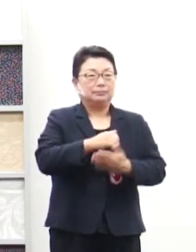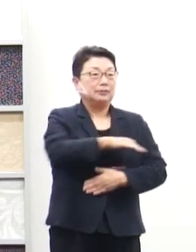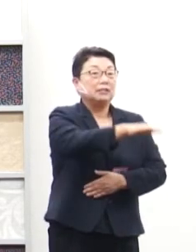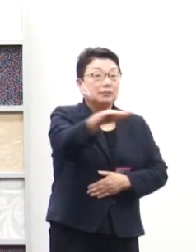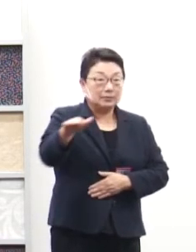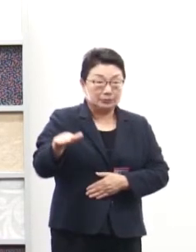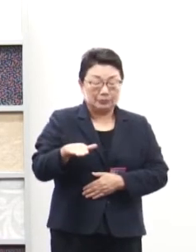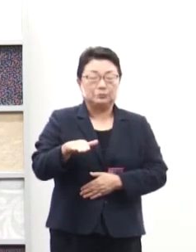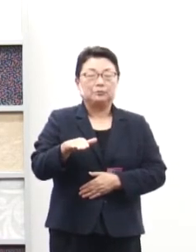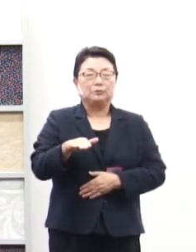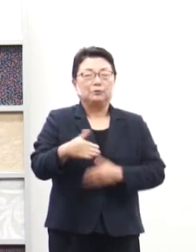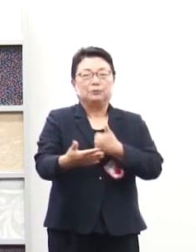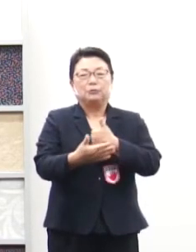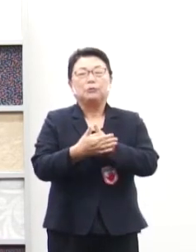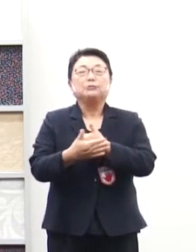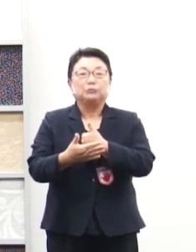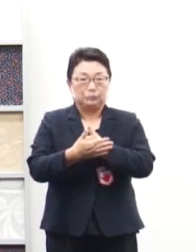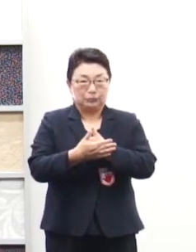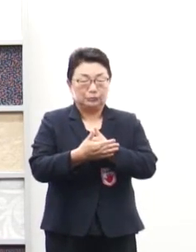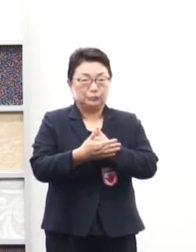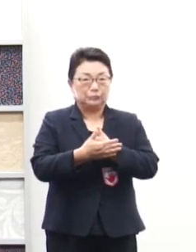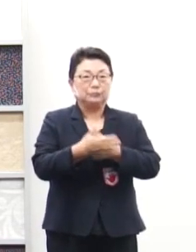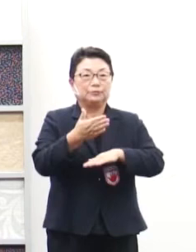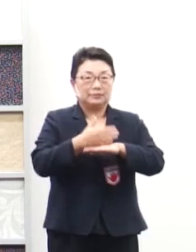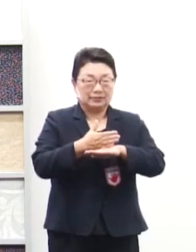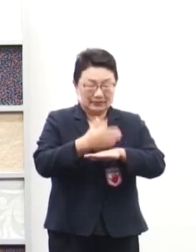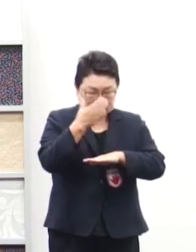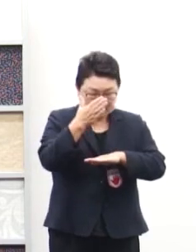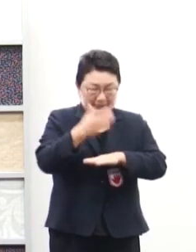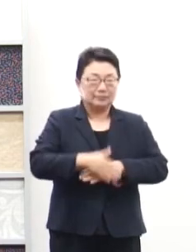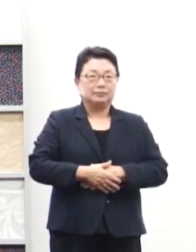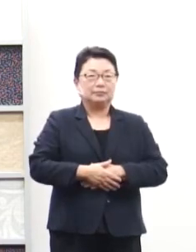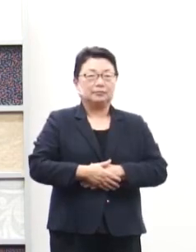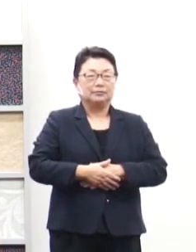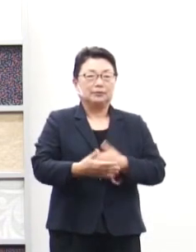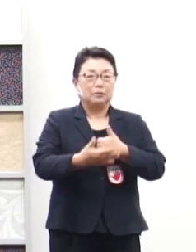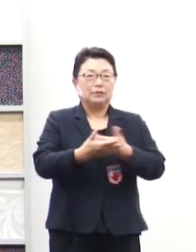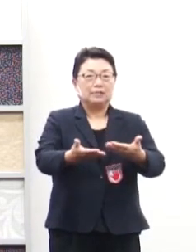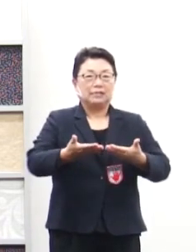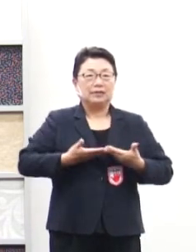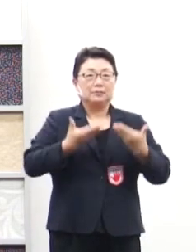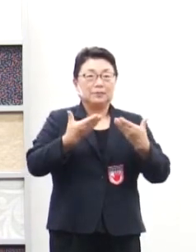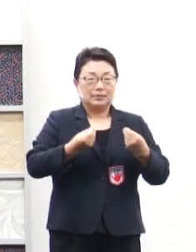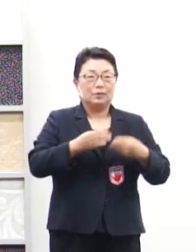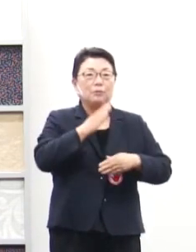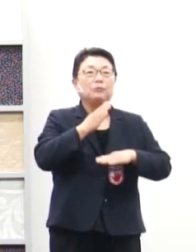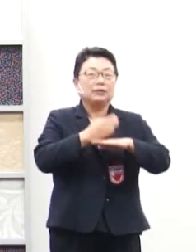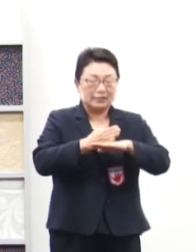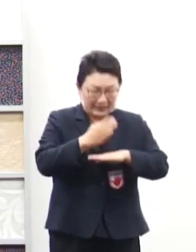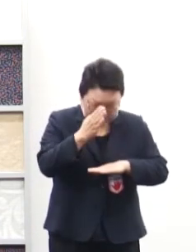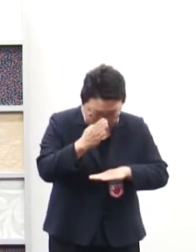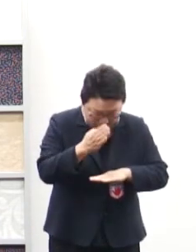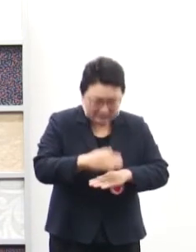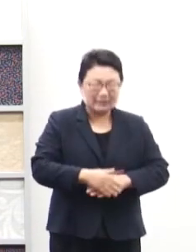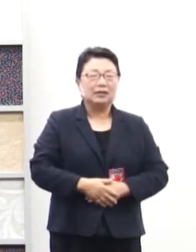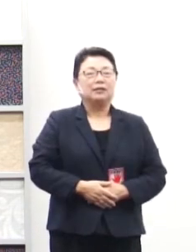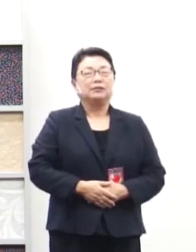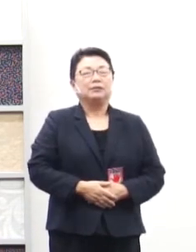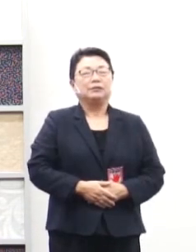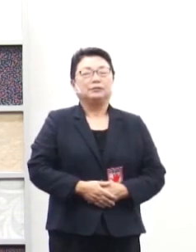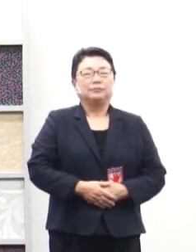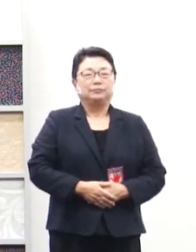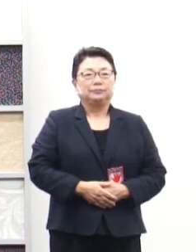皆様の、ご尽力の、賜物、その結晶であろうと考えております。誠にありがとうございます。